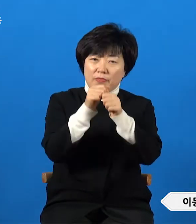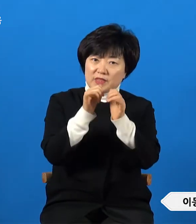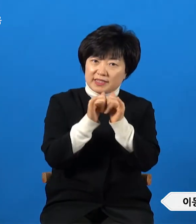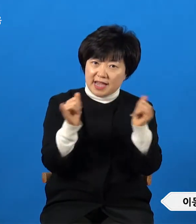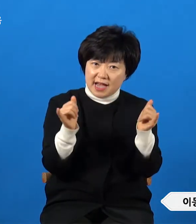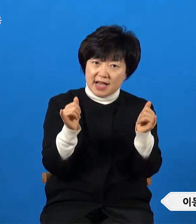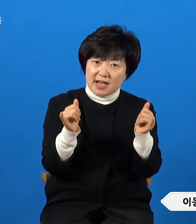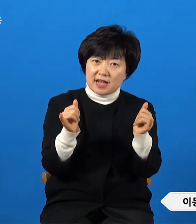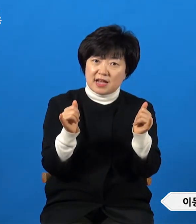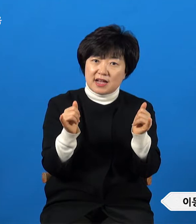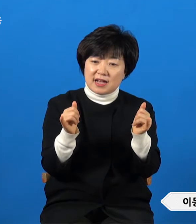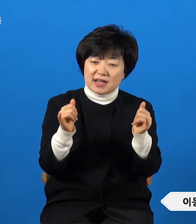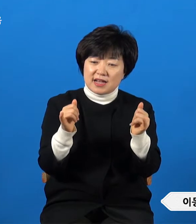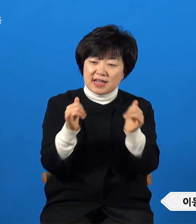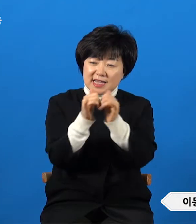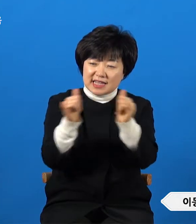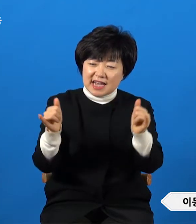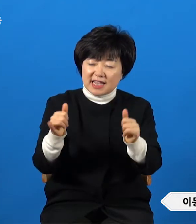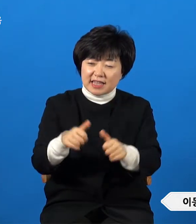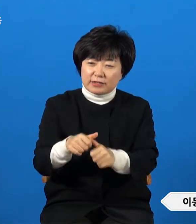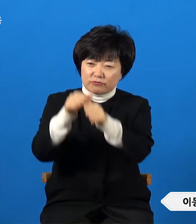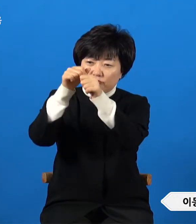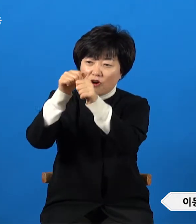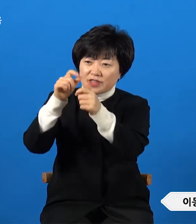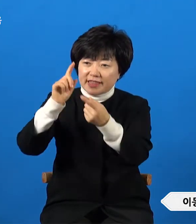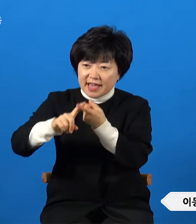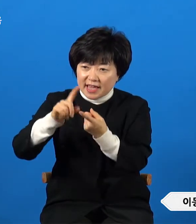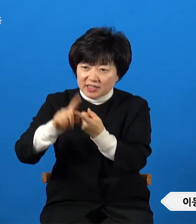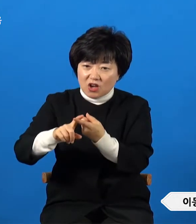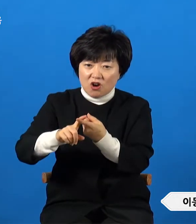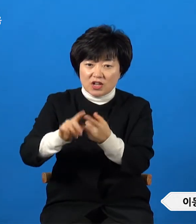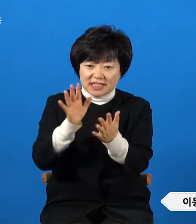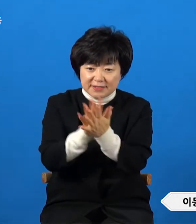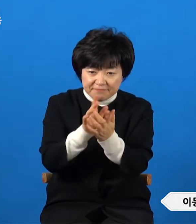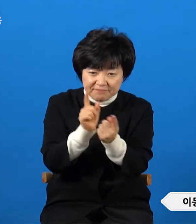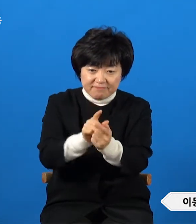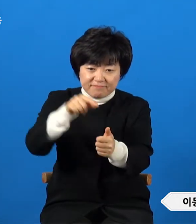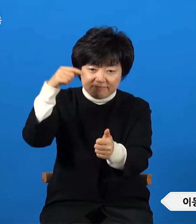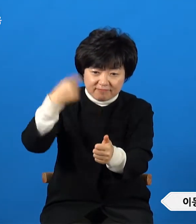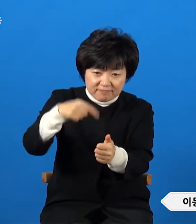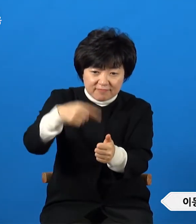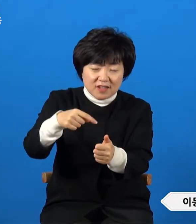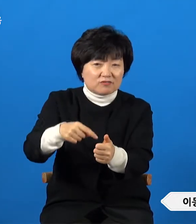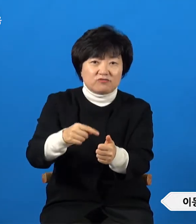구원자, 인류의 구원자를 집중적으로 보여주고 가르치는 책이 있습니까?